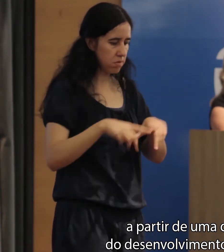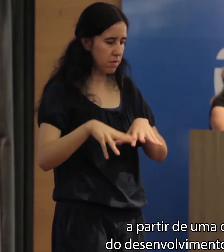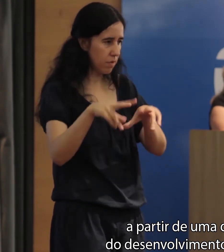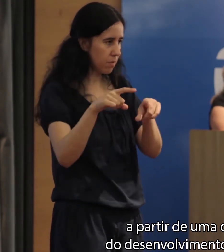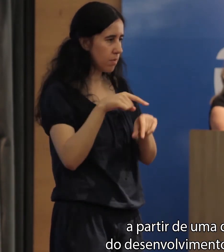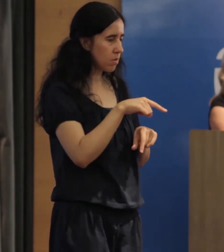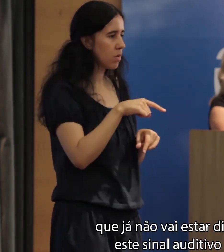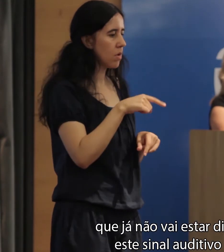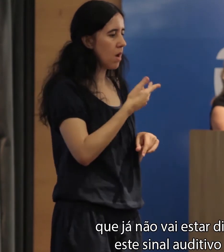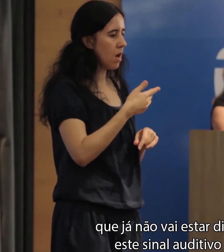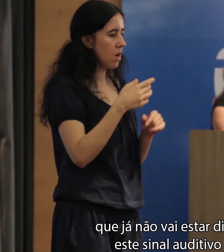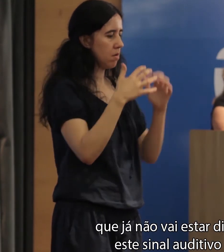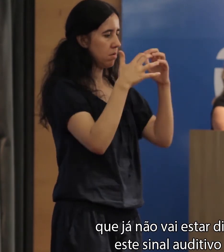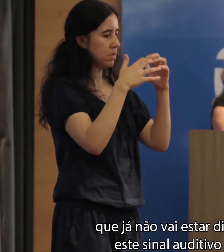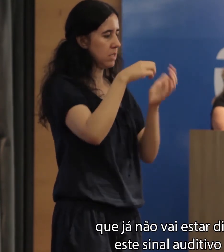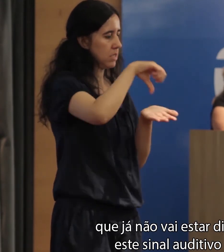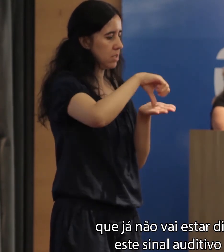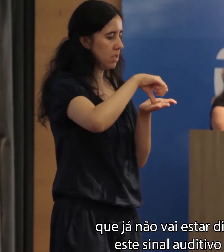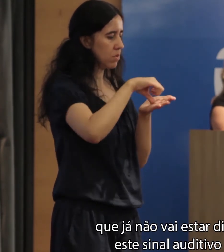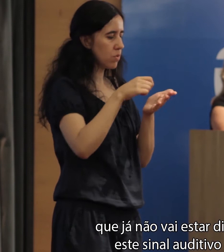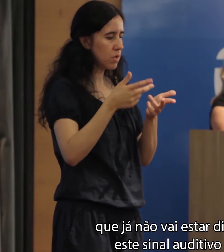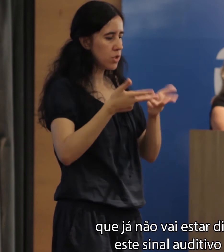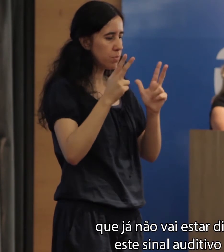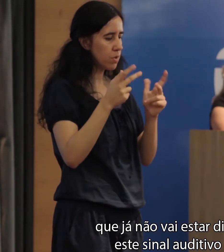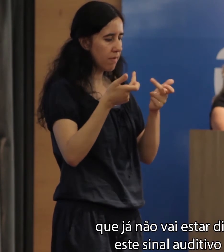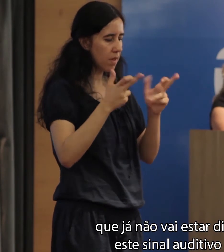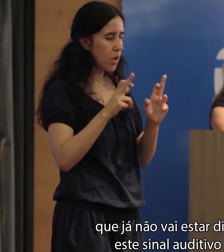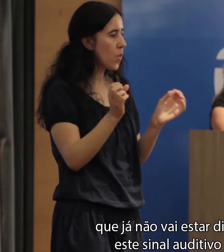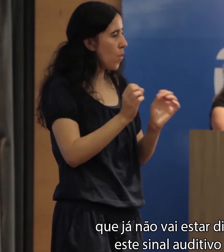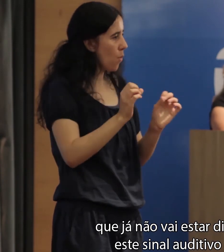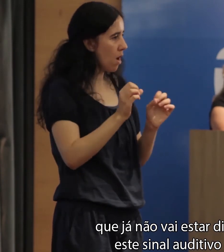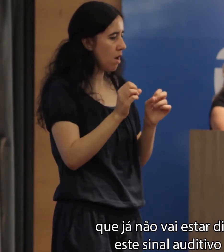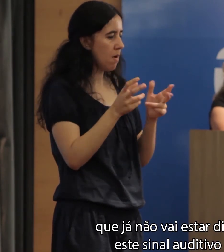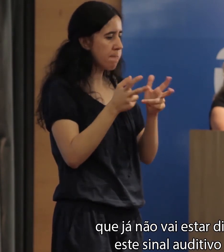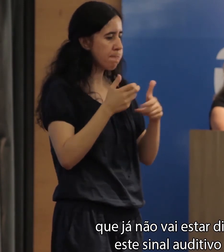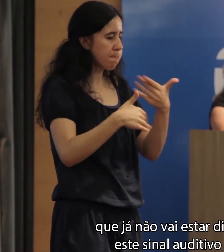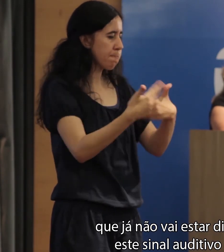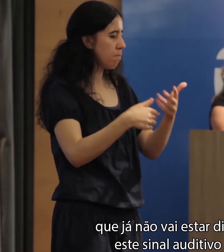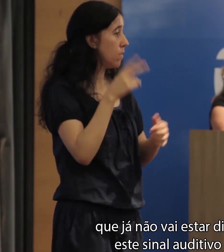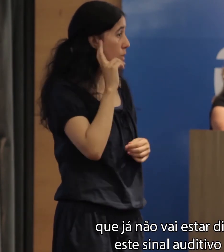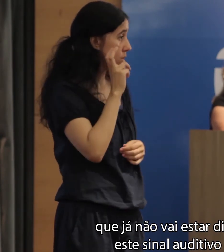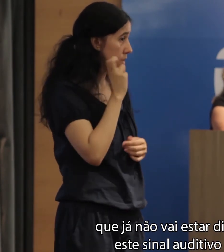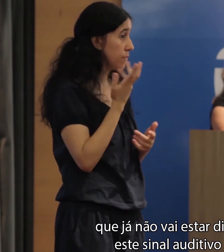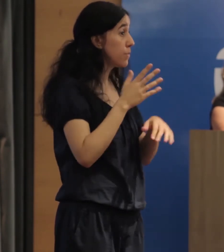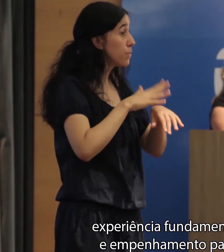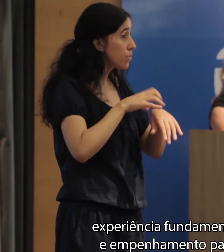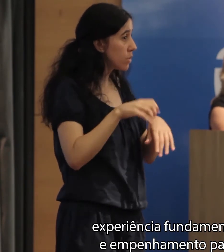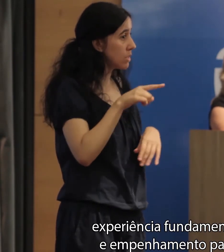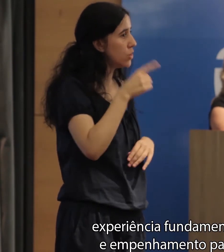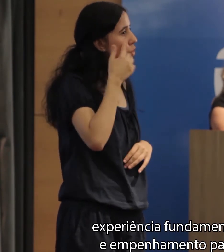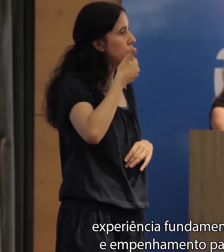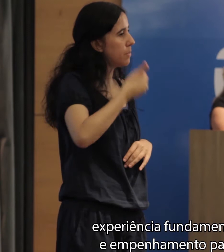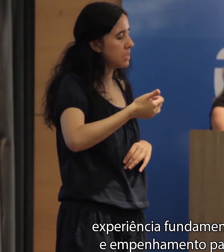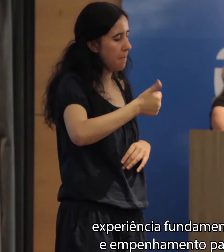vamos ter um centro que já não vai estar disponível para processar este sinal auditivo. Portanto, esta é uma